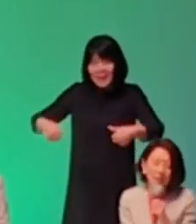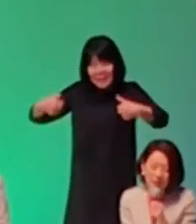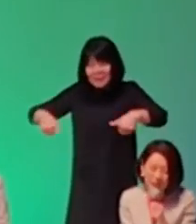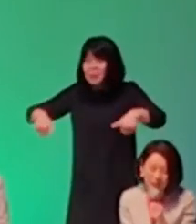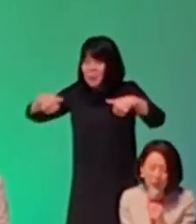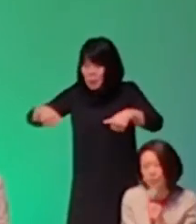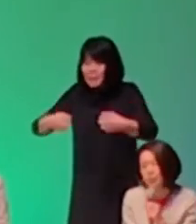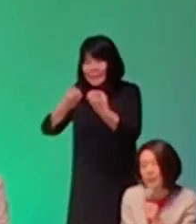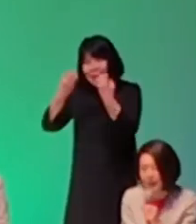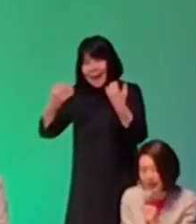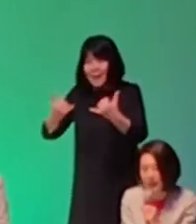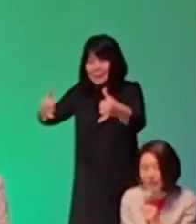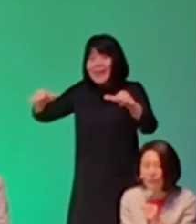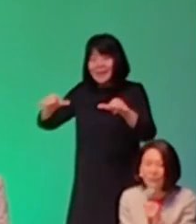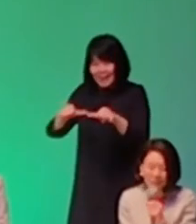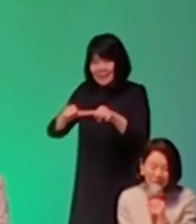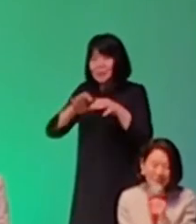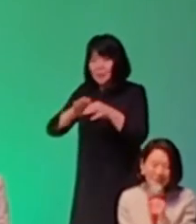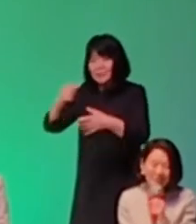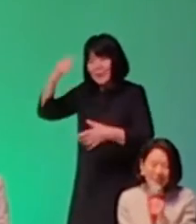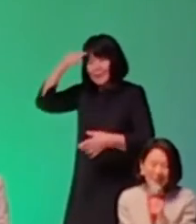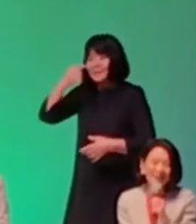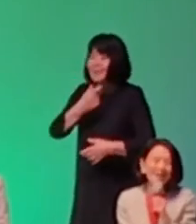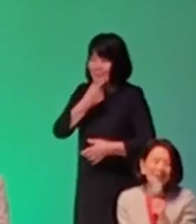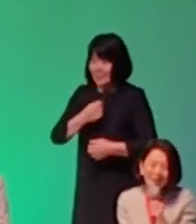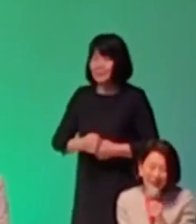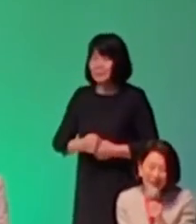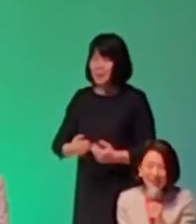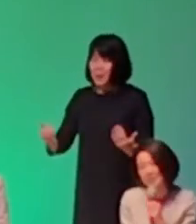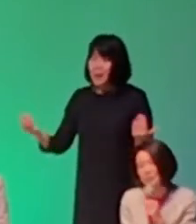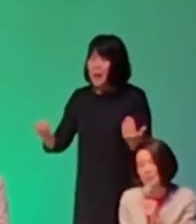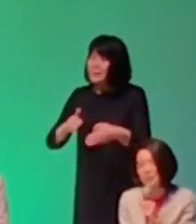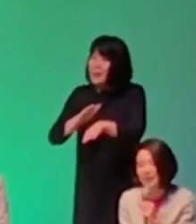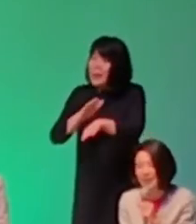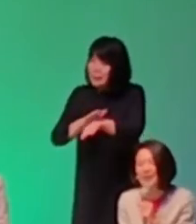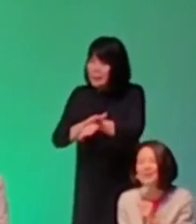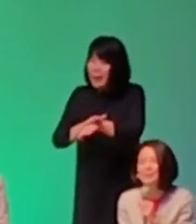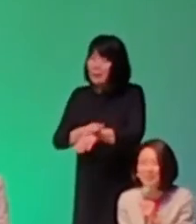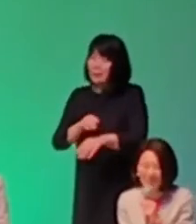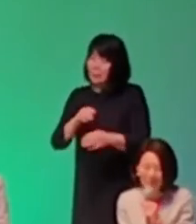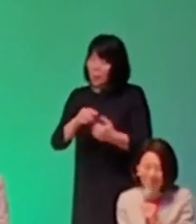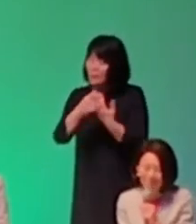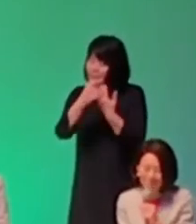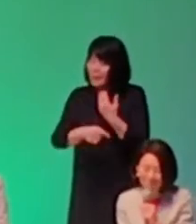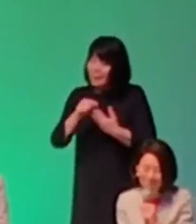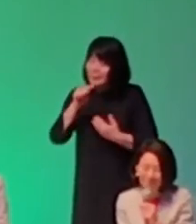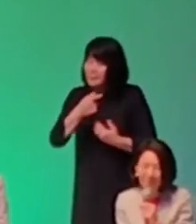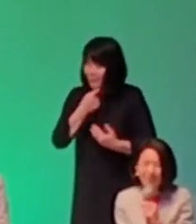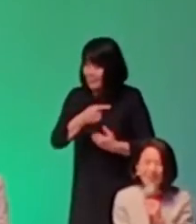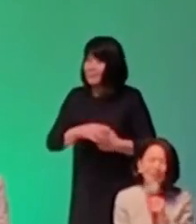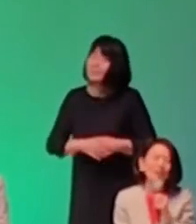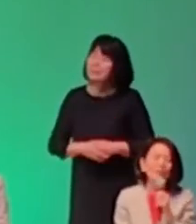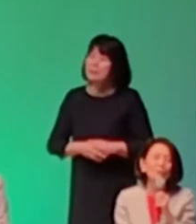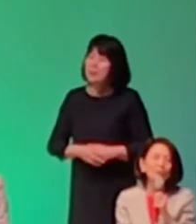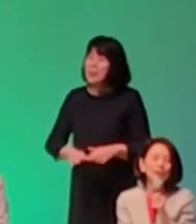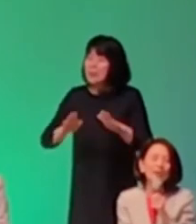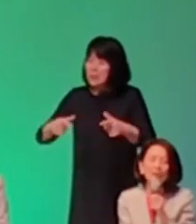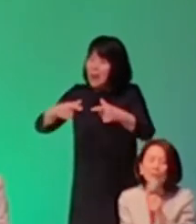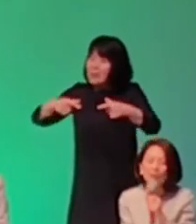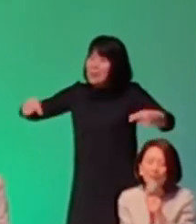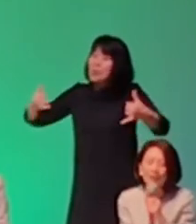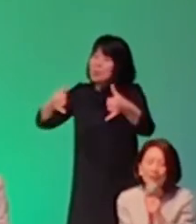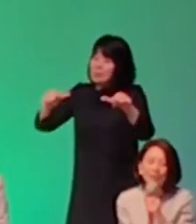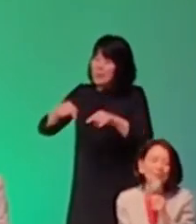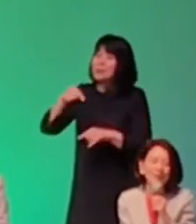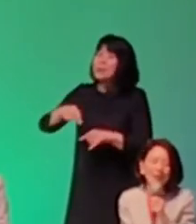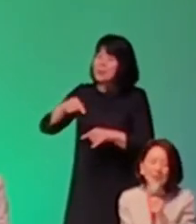輝ける社会ということを考えたいと思います。働き方に着目して考えてみました。今日本の社会